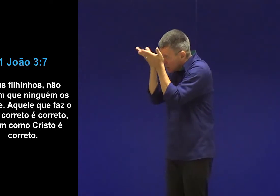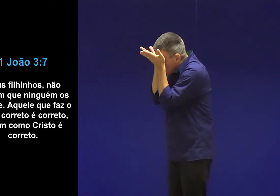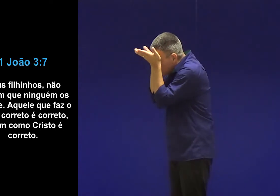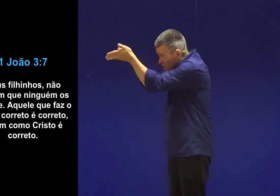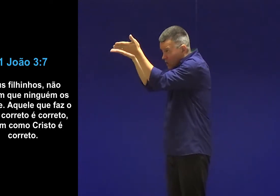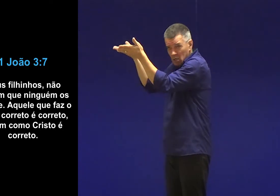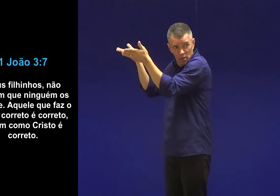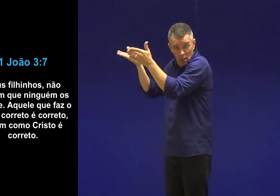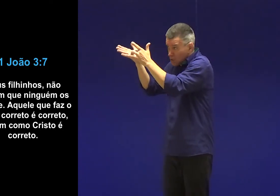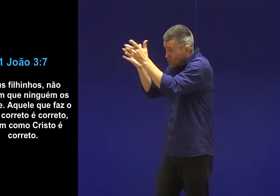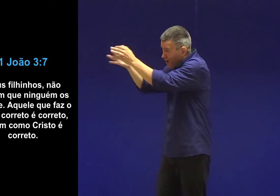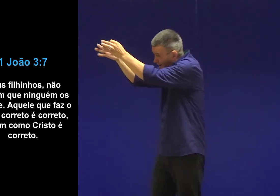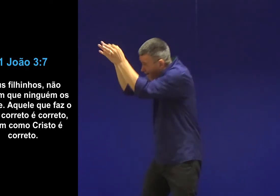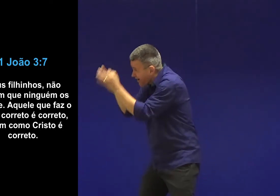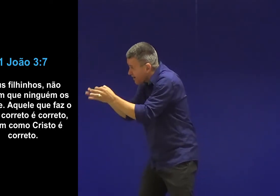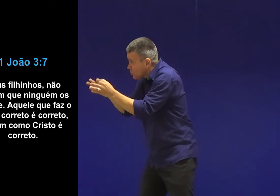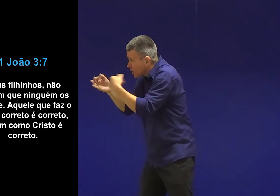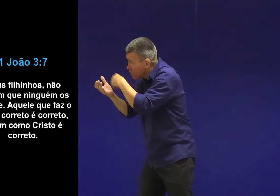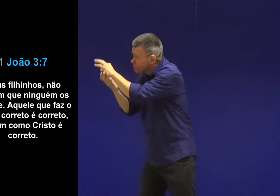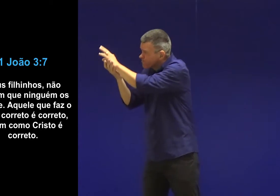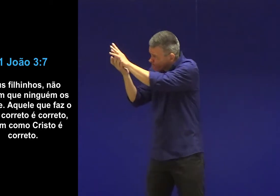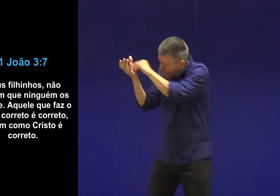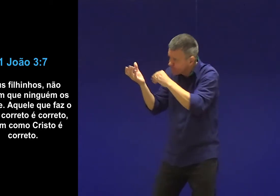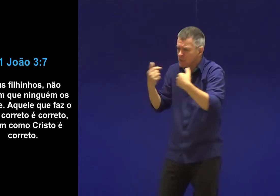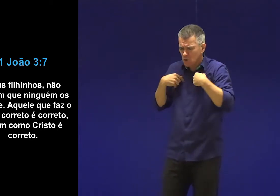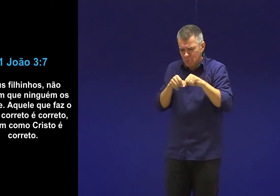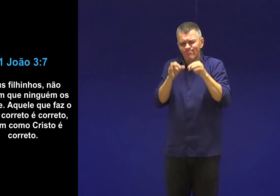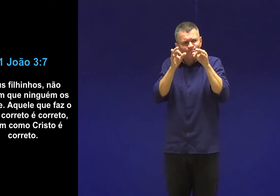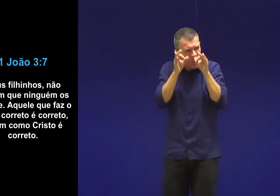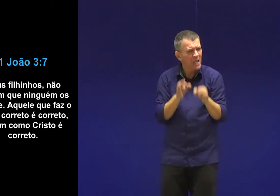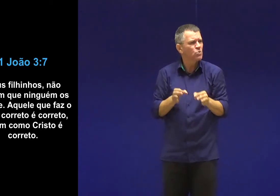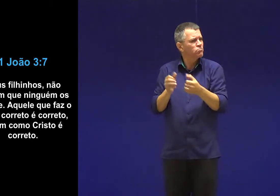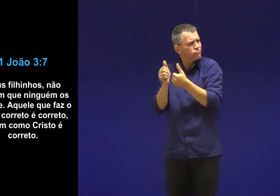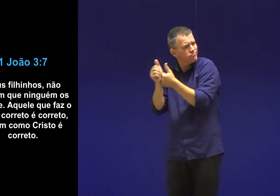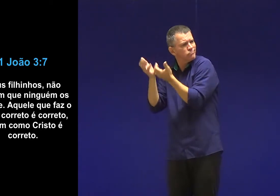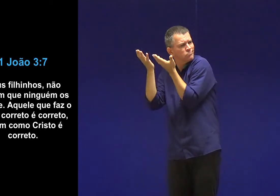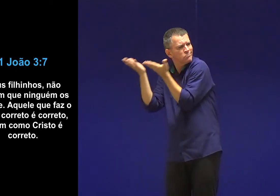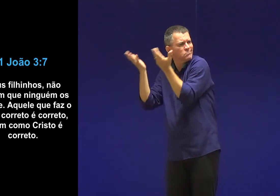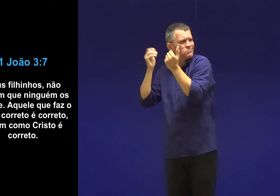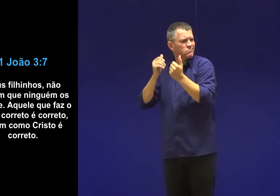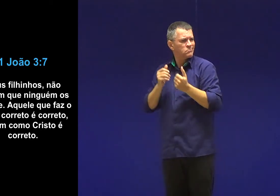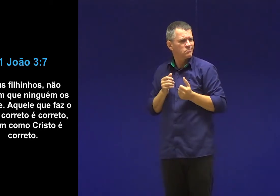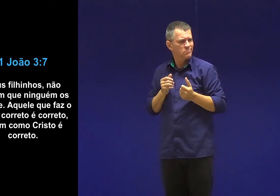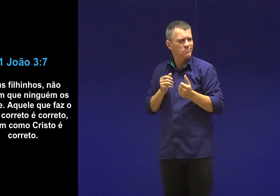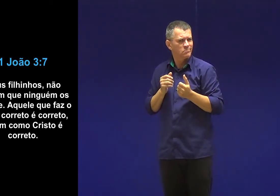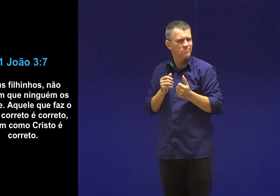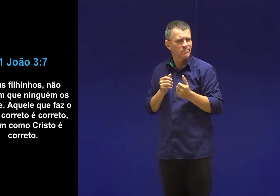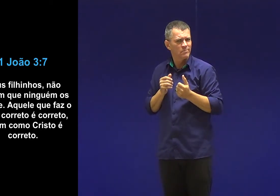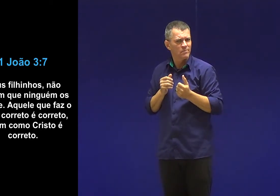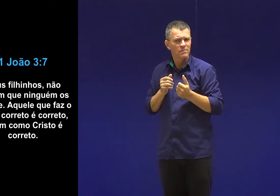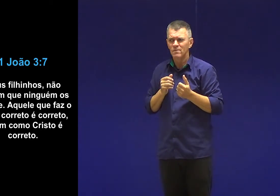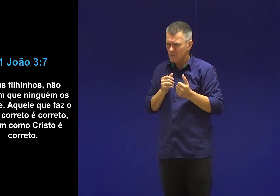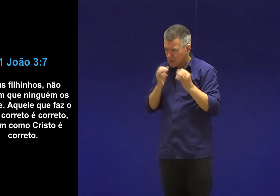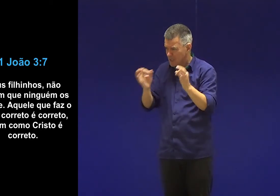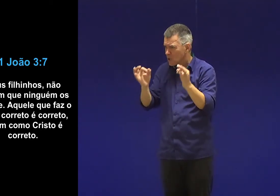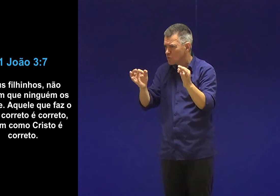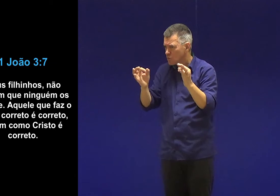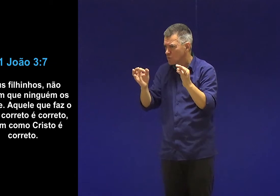sim. A ideia do cristão é ser parecido com Cristo. Nós devemos seguir os passos de Jesus.